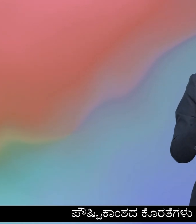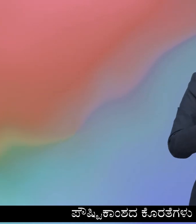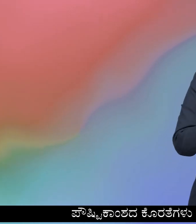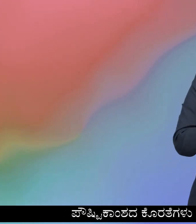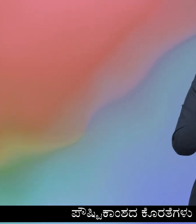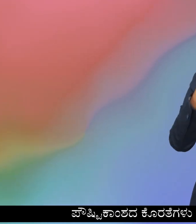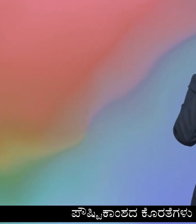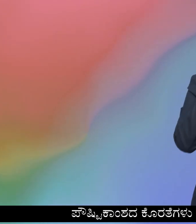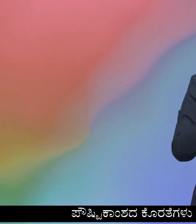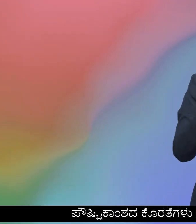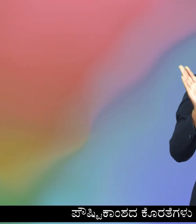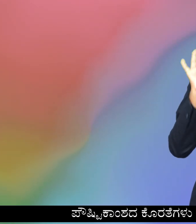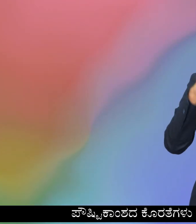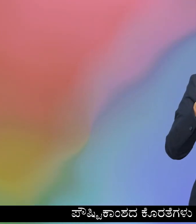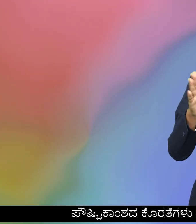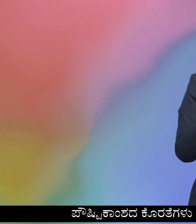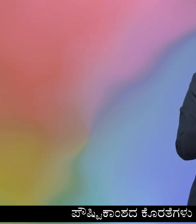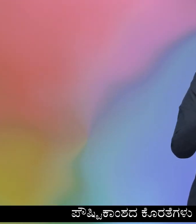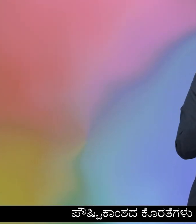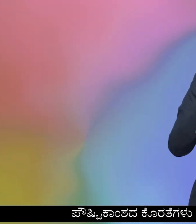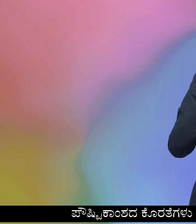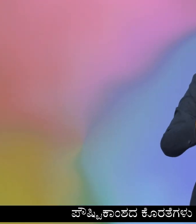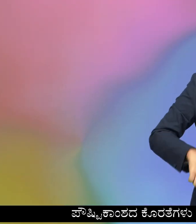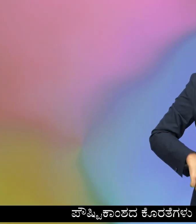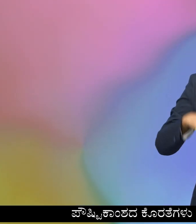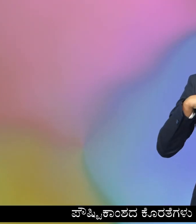ಪೌಷ್ಟಿಕಾಂಶದ ಕೊರತೆಗಳು ಮತ್ತು ರೋಗಗಳ ಬಗ್ಗೆ ನಿಮಗೆ ವಿವರಿಸುತ್ತೇನೆ.